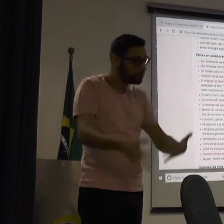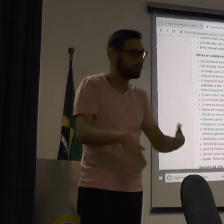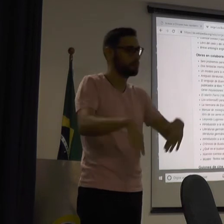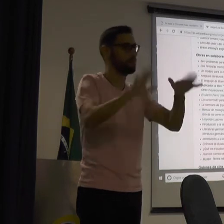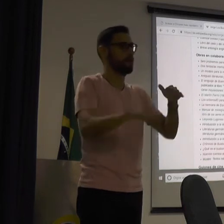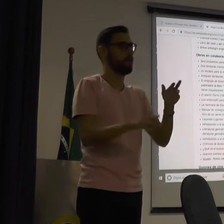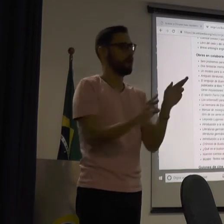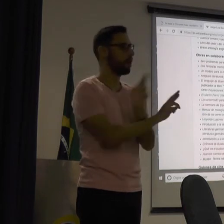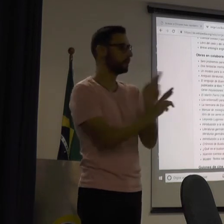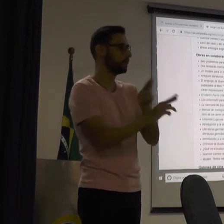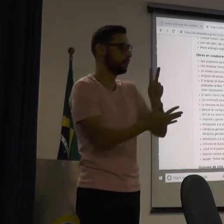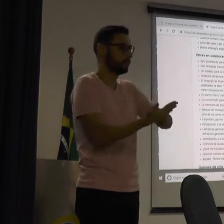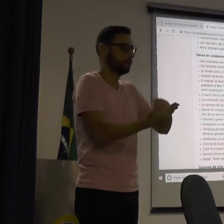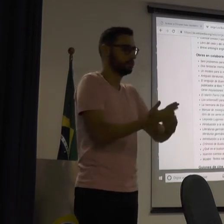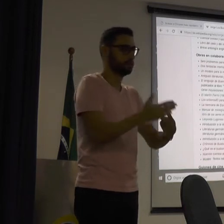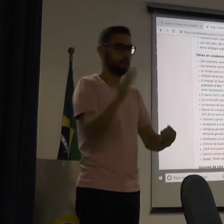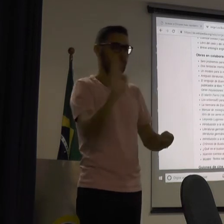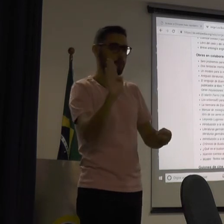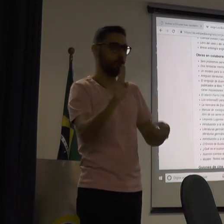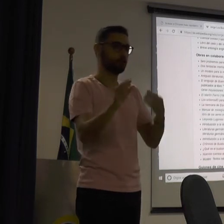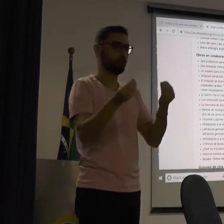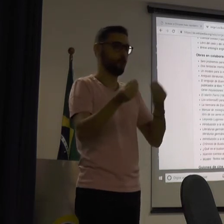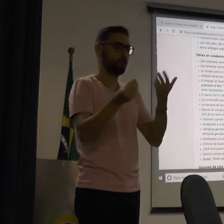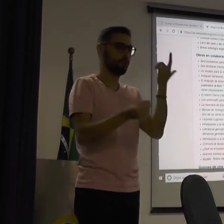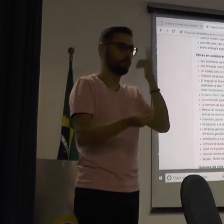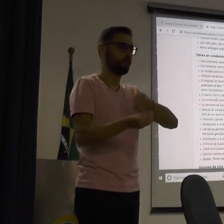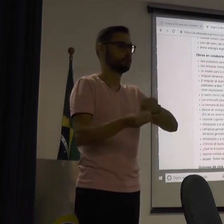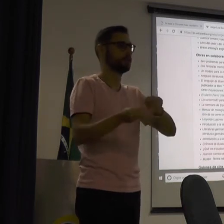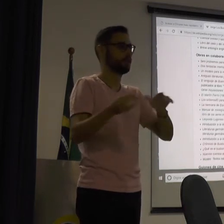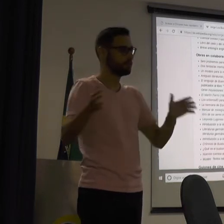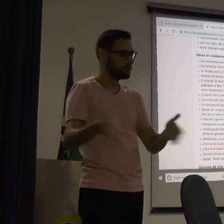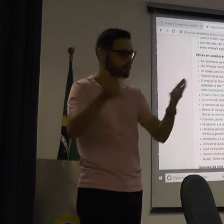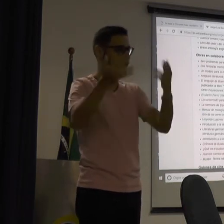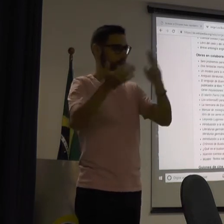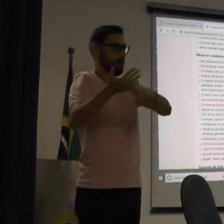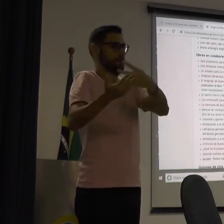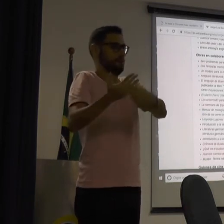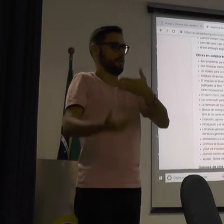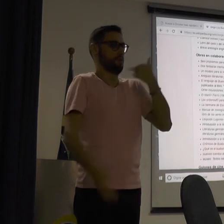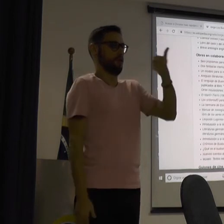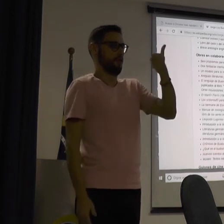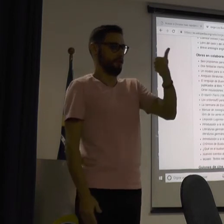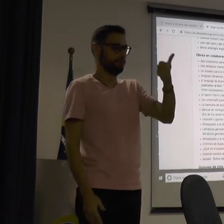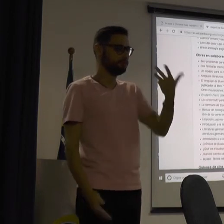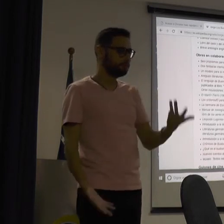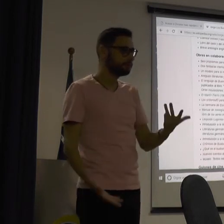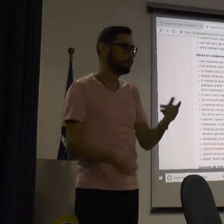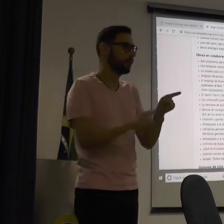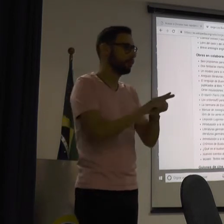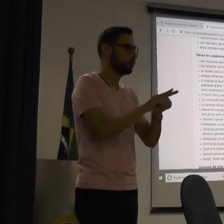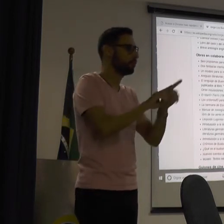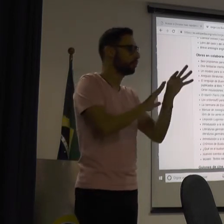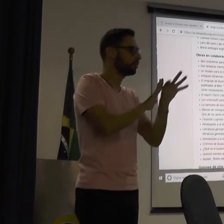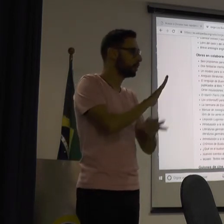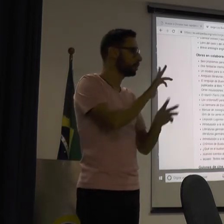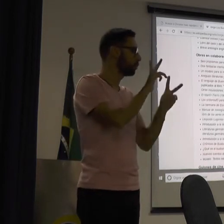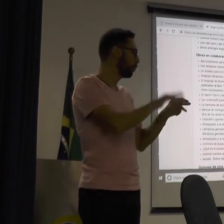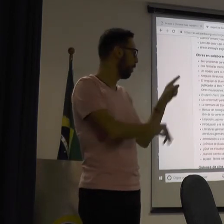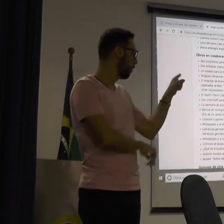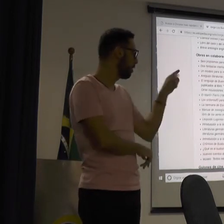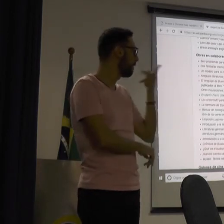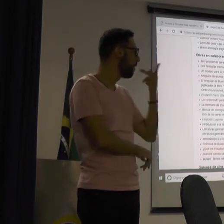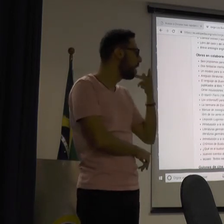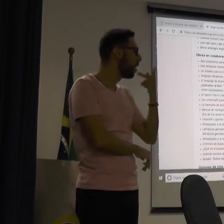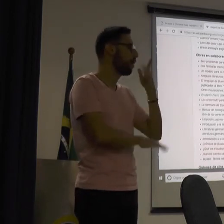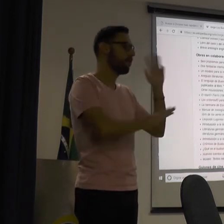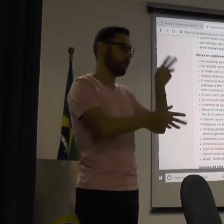relação Borges e o original da tradução, sobre o texto que o Gile comentou no início,